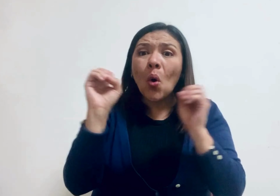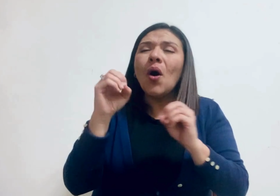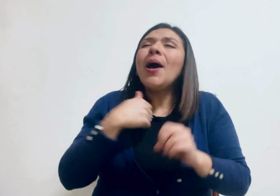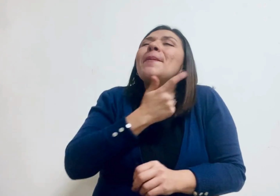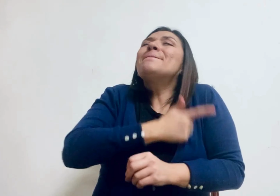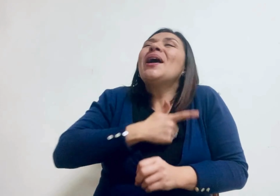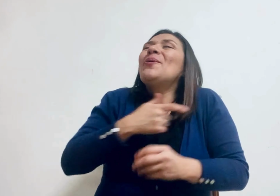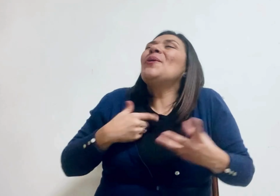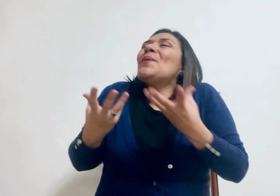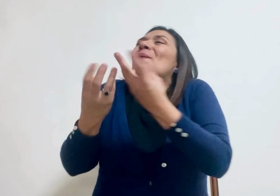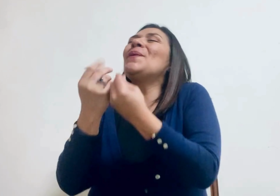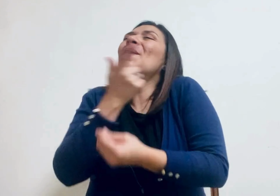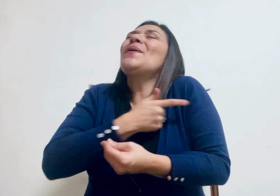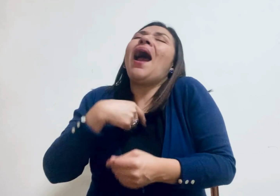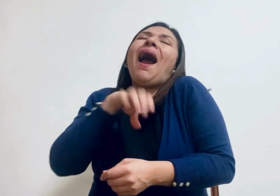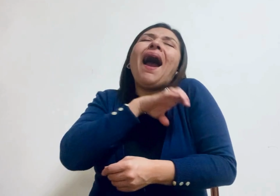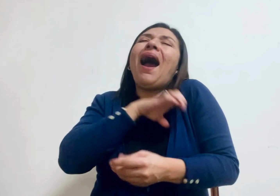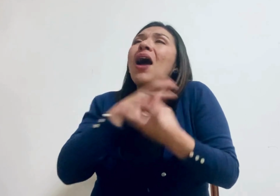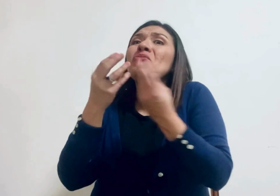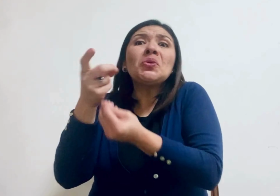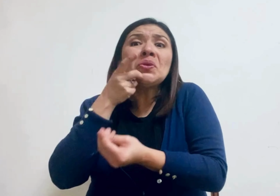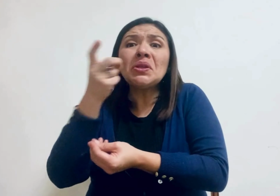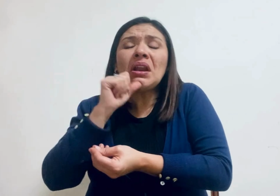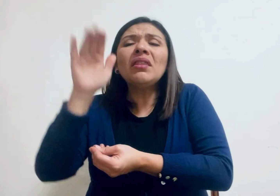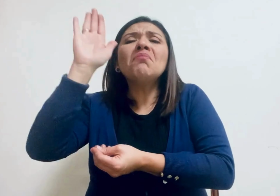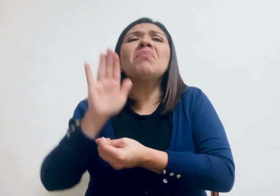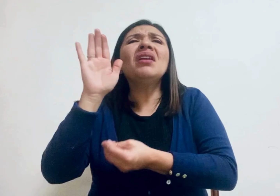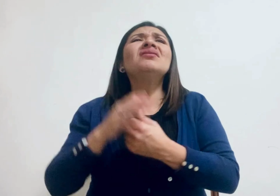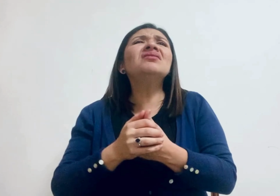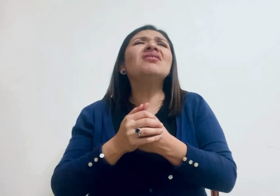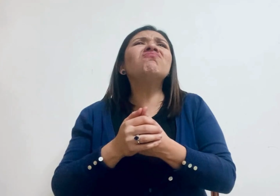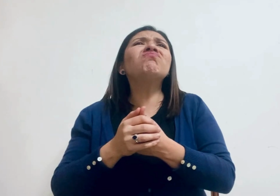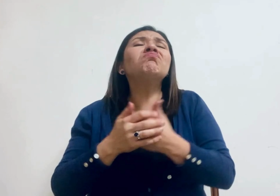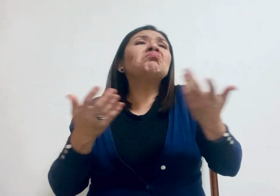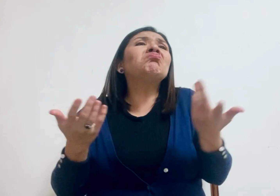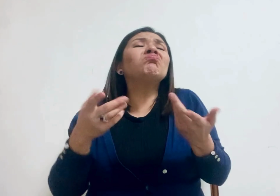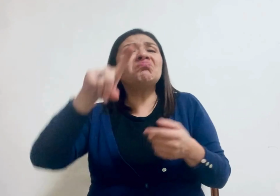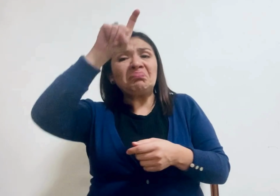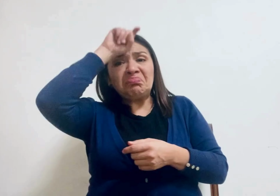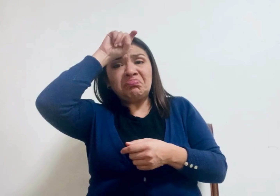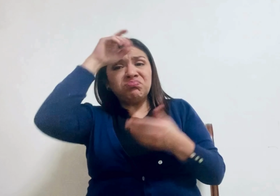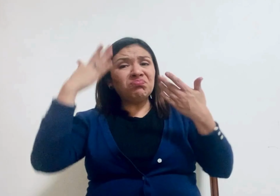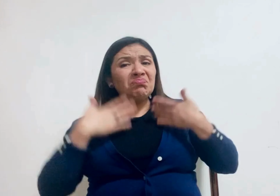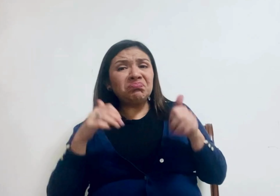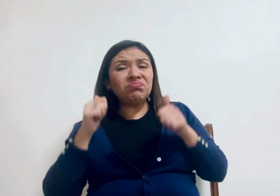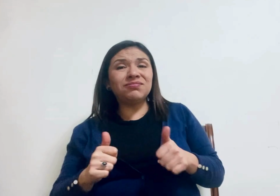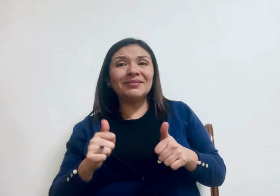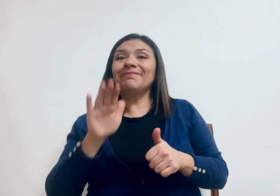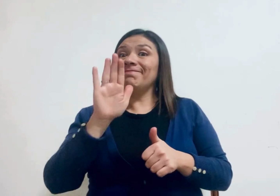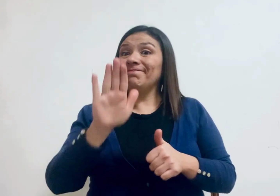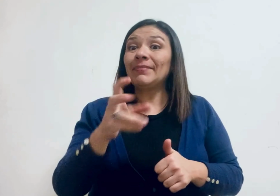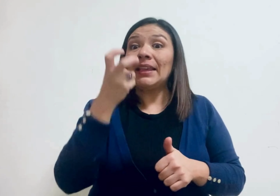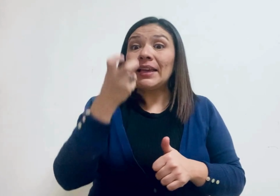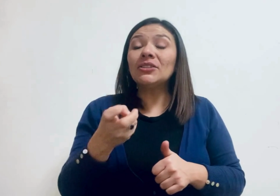no le dijiste cuánto disfrutaste y cómo la pasaste estando con él, para él es como de, no sé. Y algo, como decíamos en